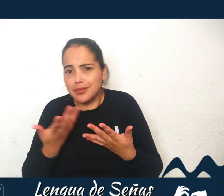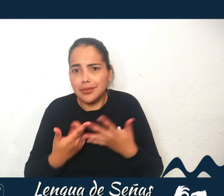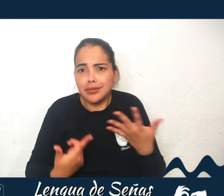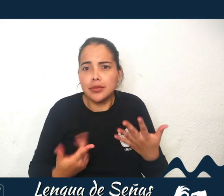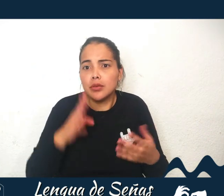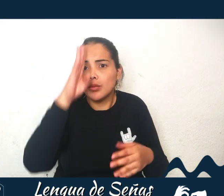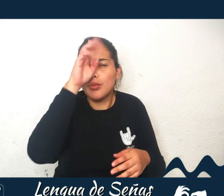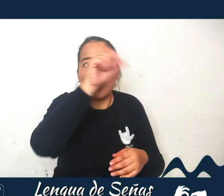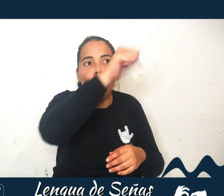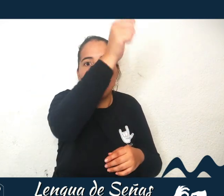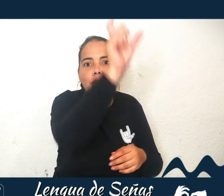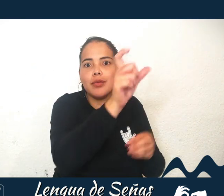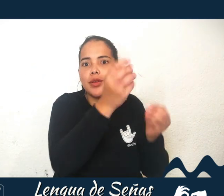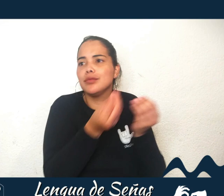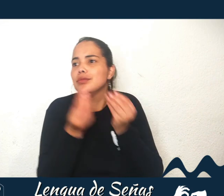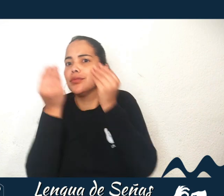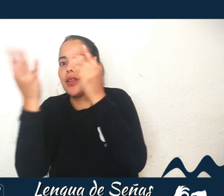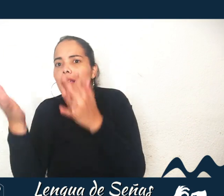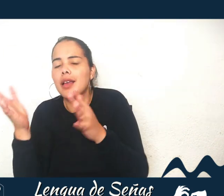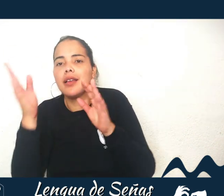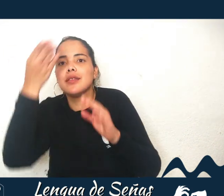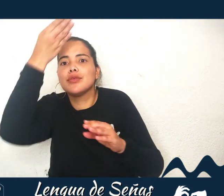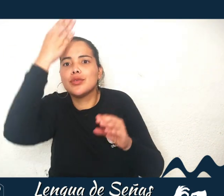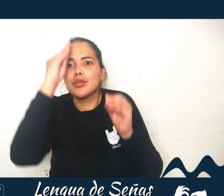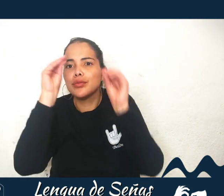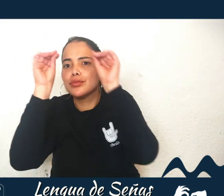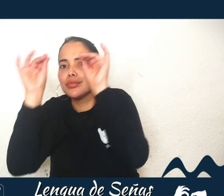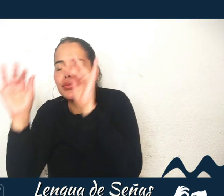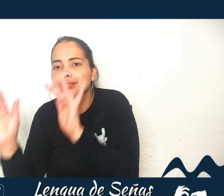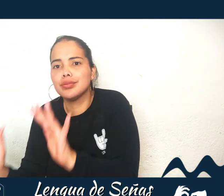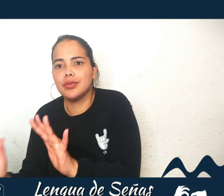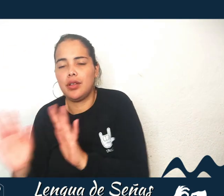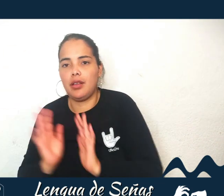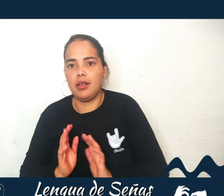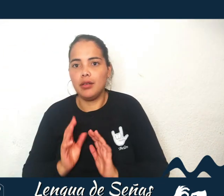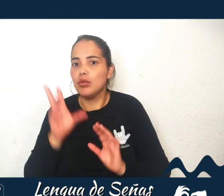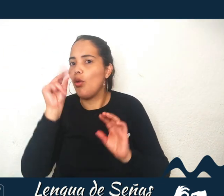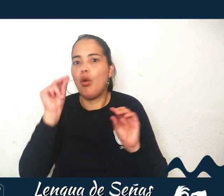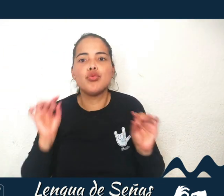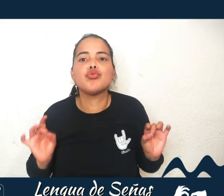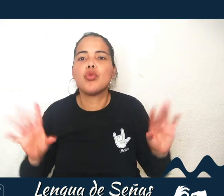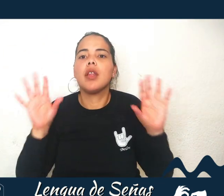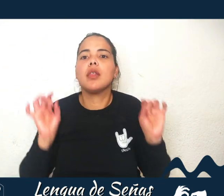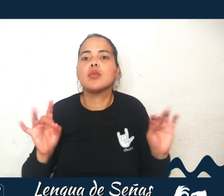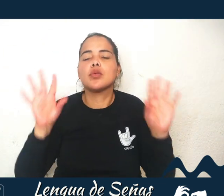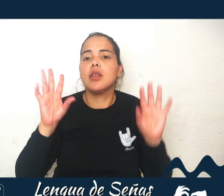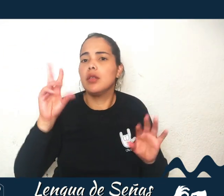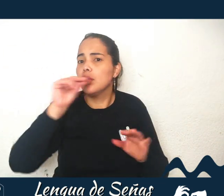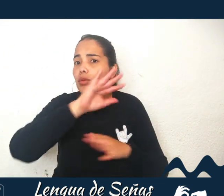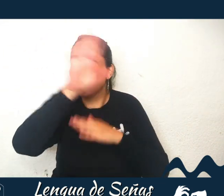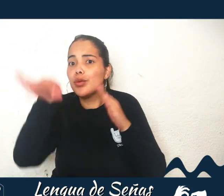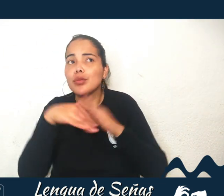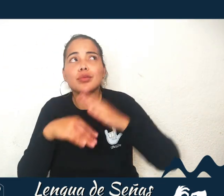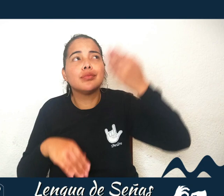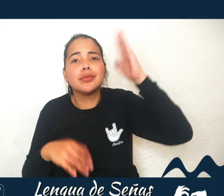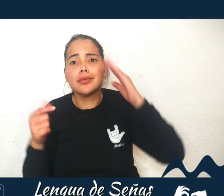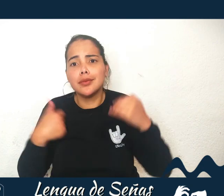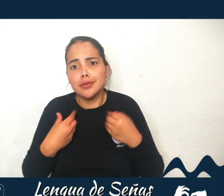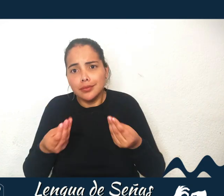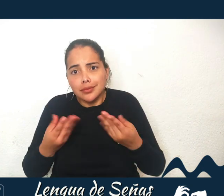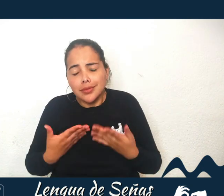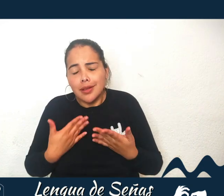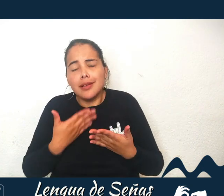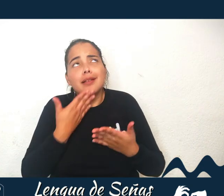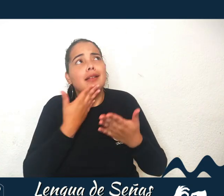una persona para bendecir a otra, y que esa persona que recibe mira todo como la obra de Dios